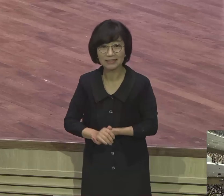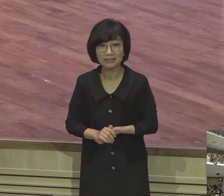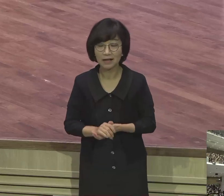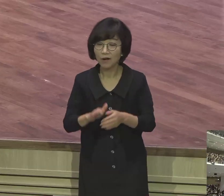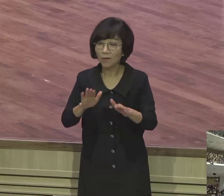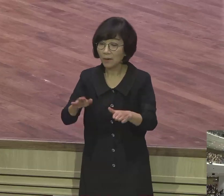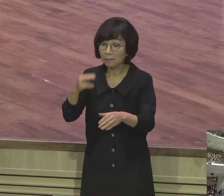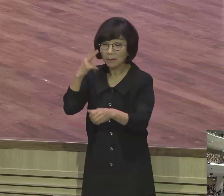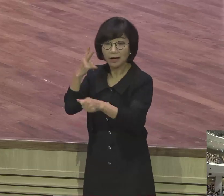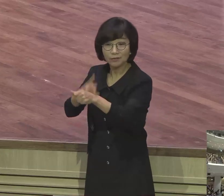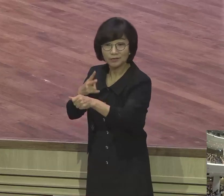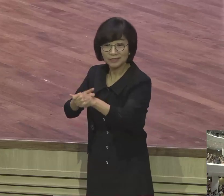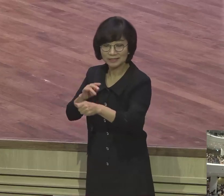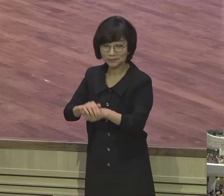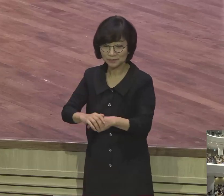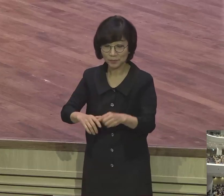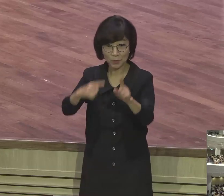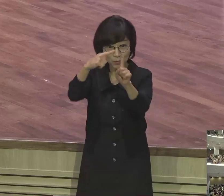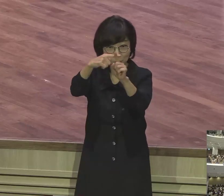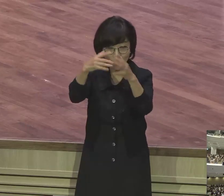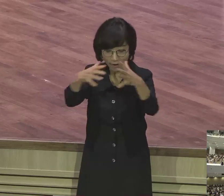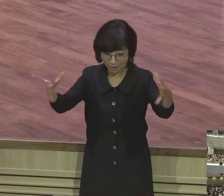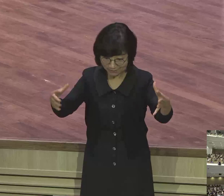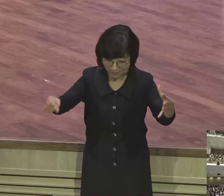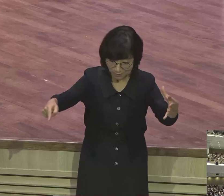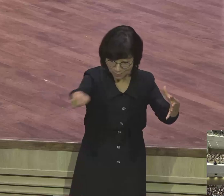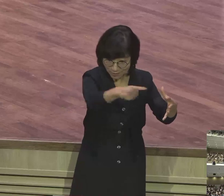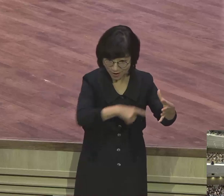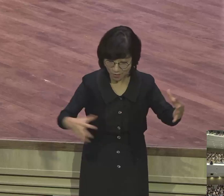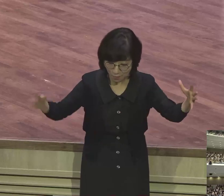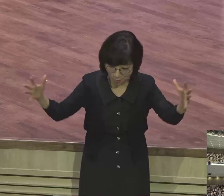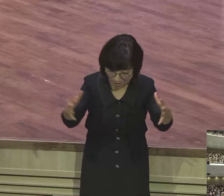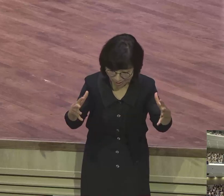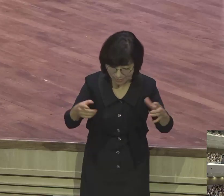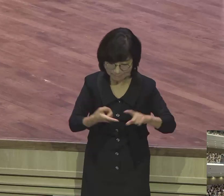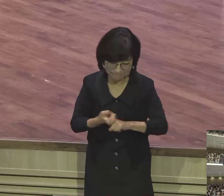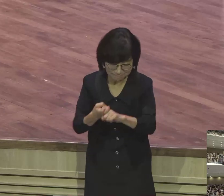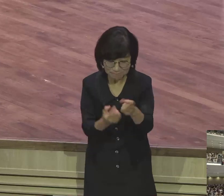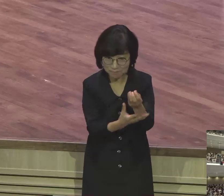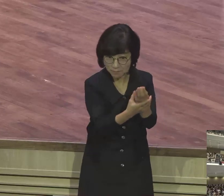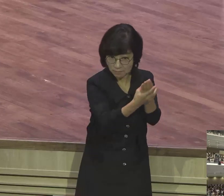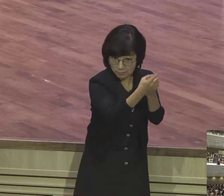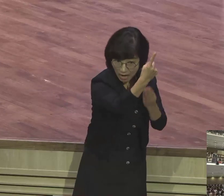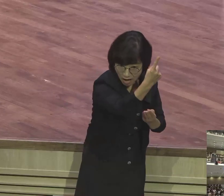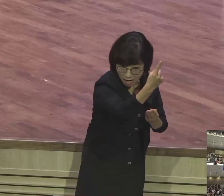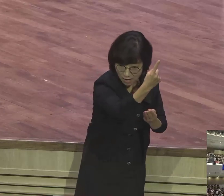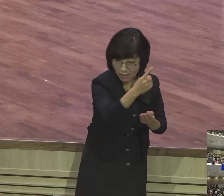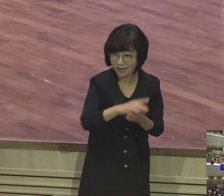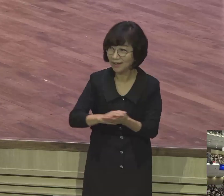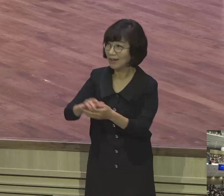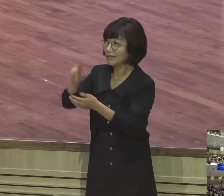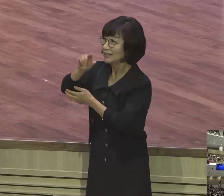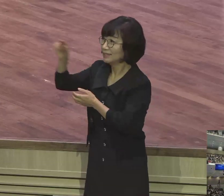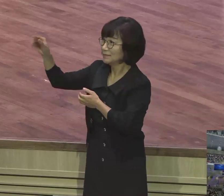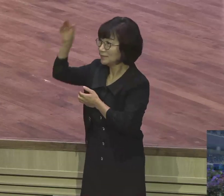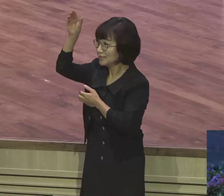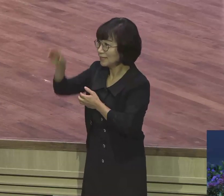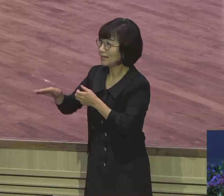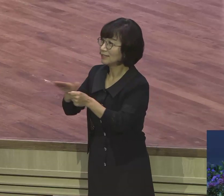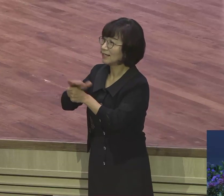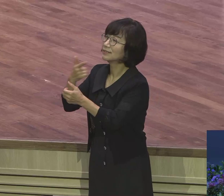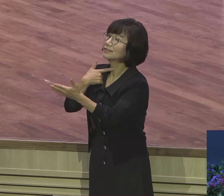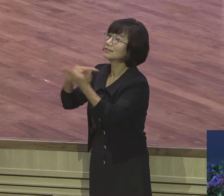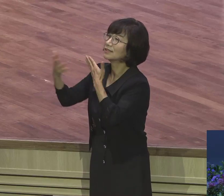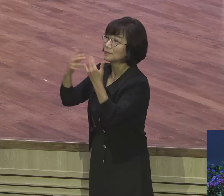바울은 교회 공동체 안에서 원넷을 이루는 것이 예수의 십자가 사랑을 체험한 자의 모습이라고